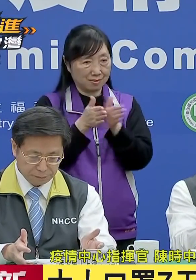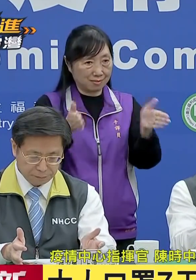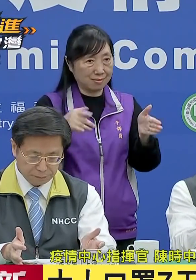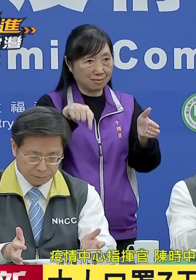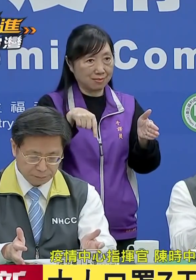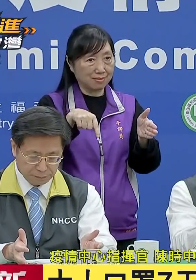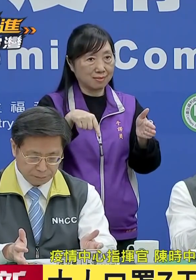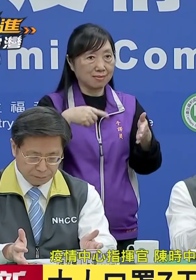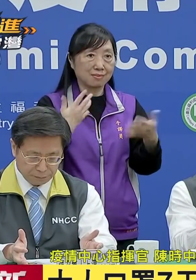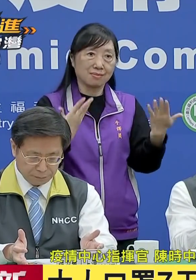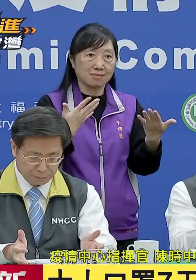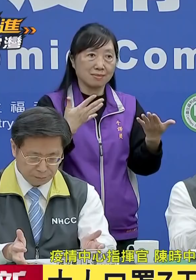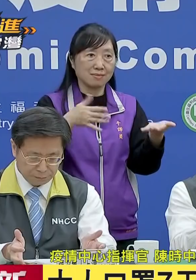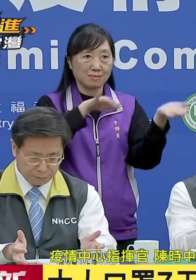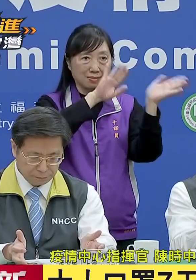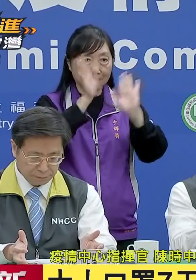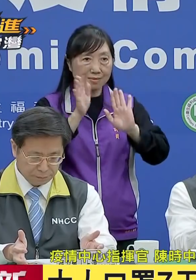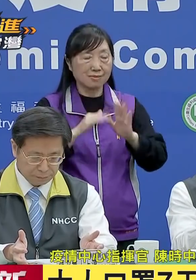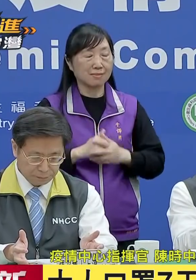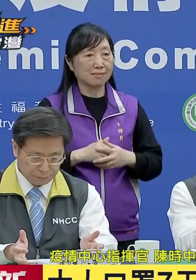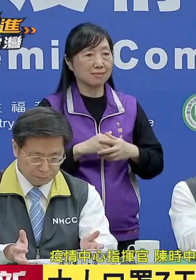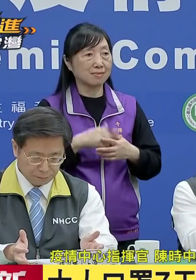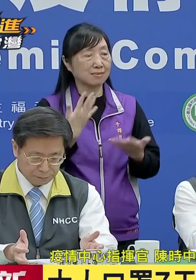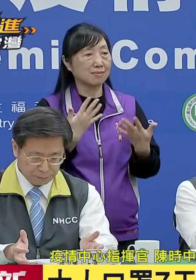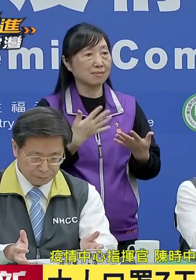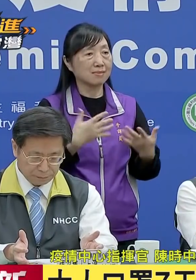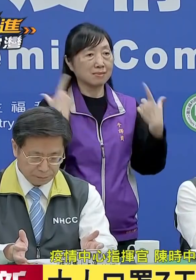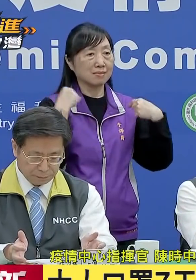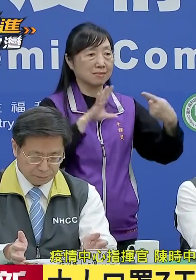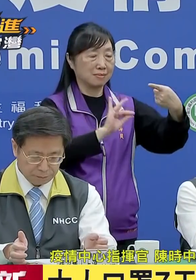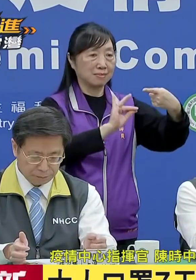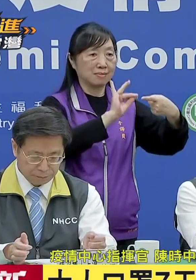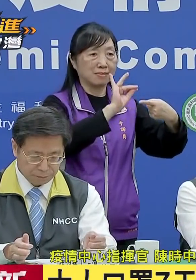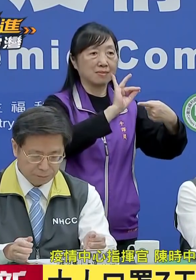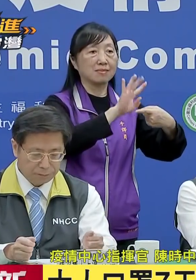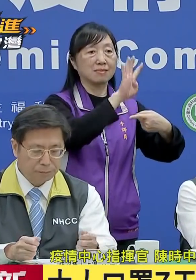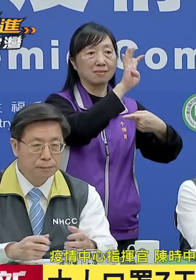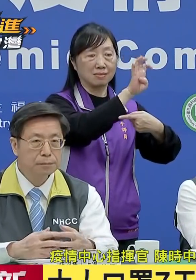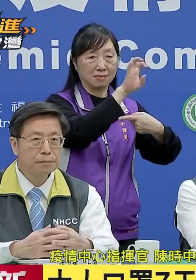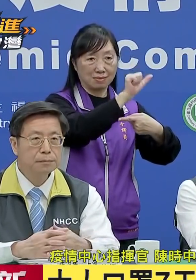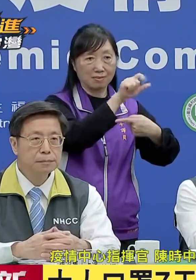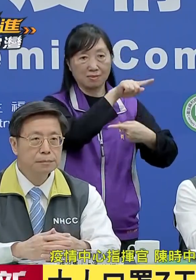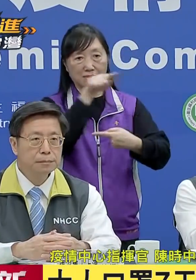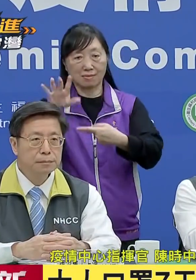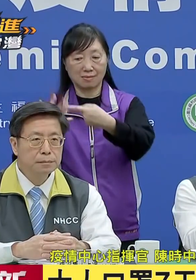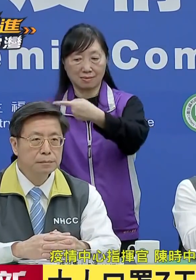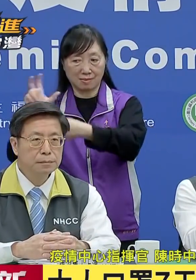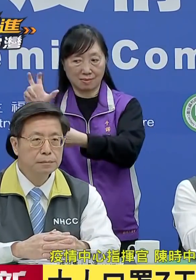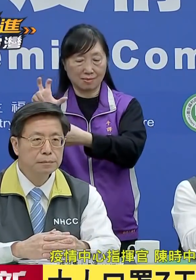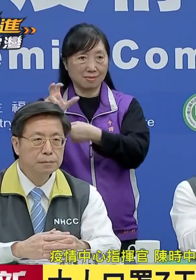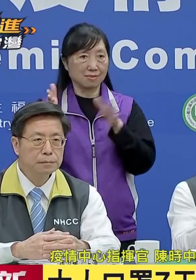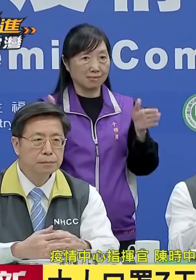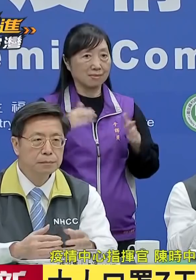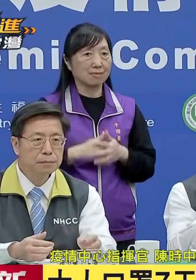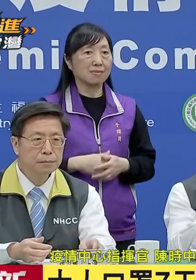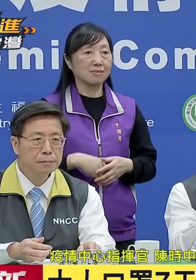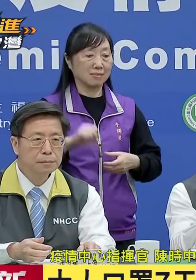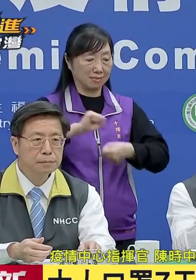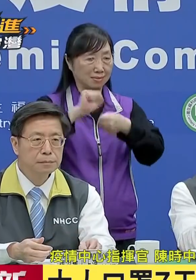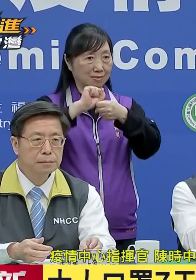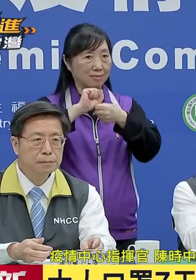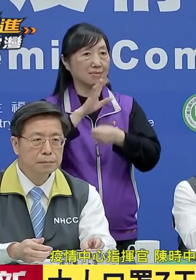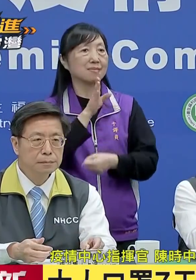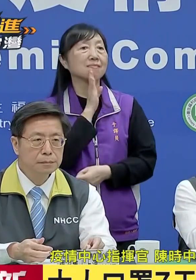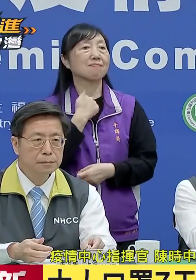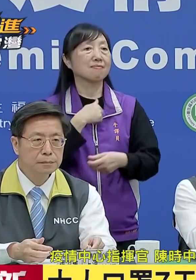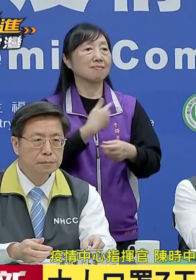概整个的一个购买贩卖的一个比例，哈，大概从40%-70%。好，那所以我们这样的增加是让大家购